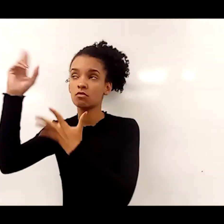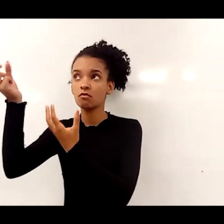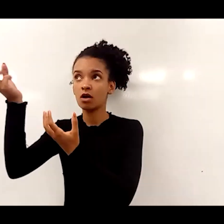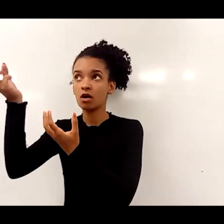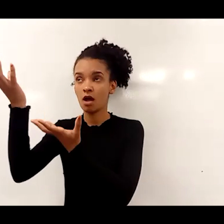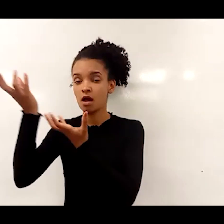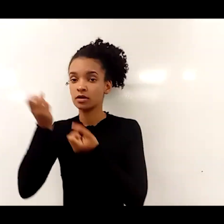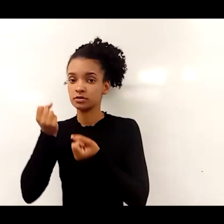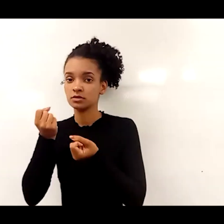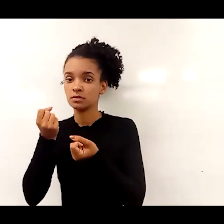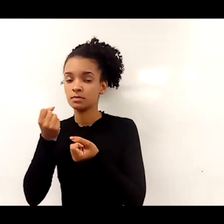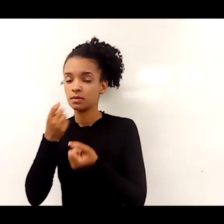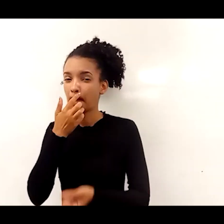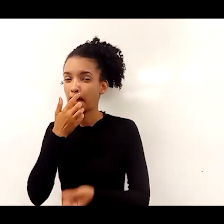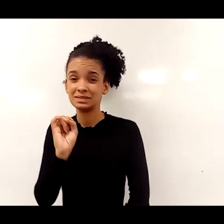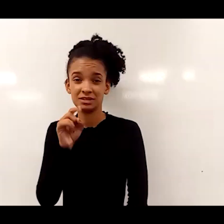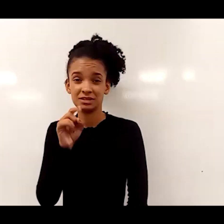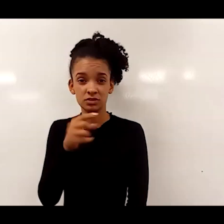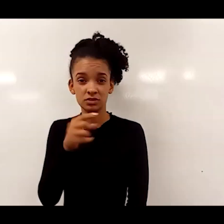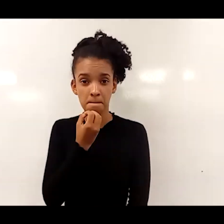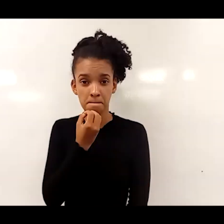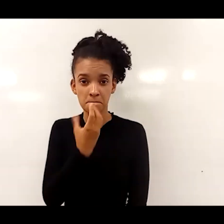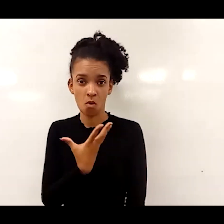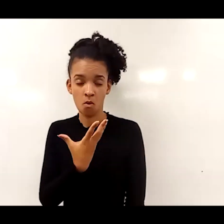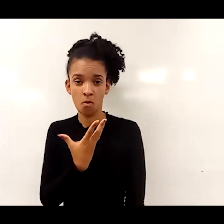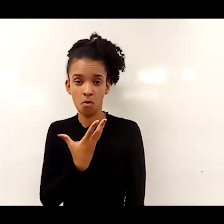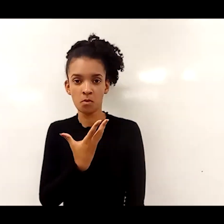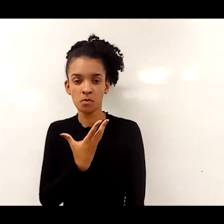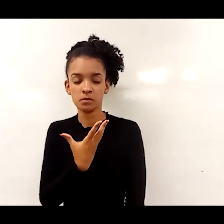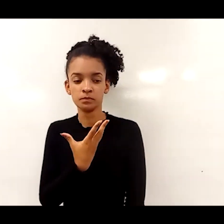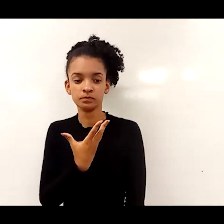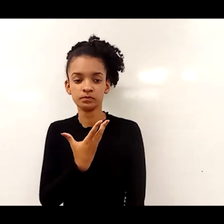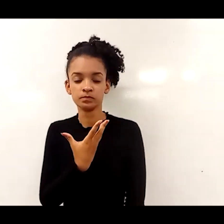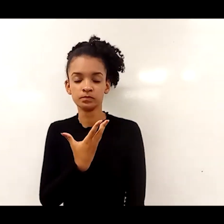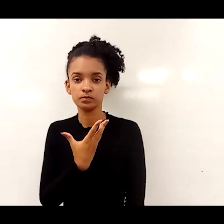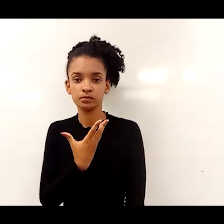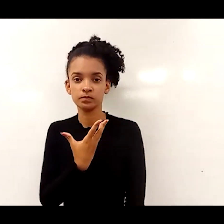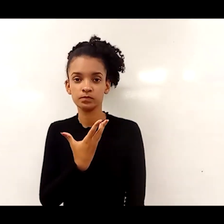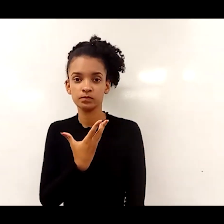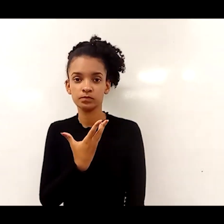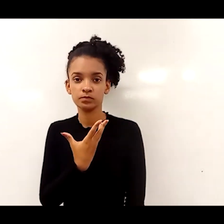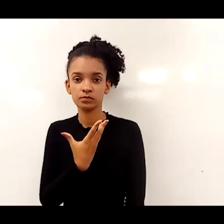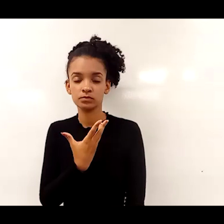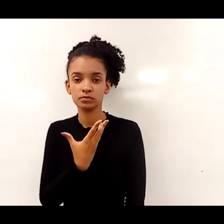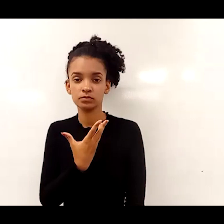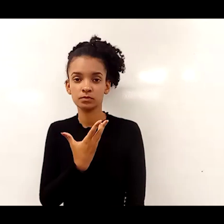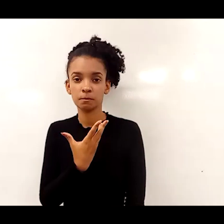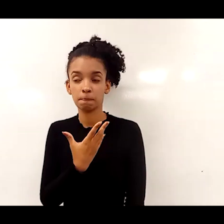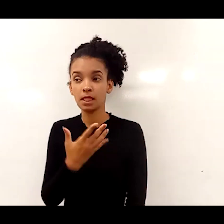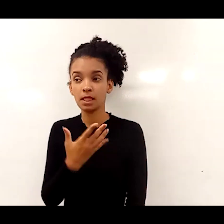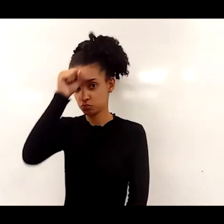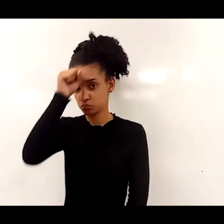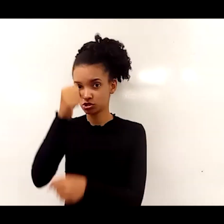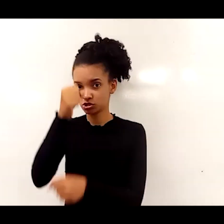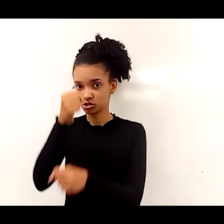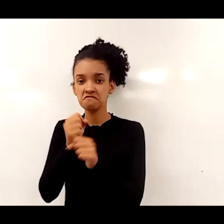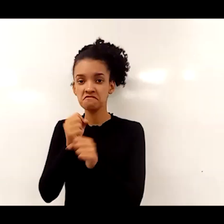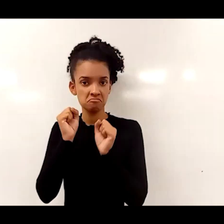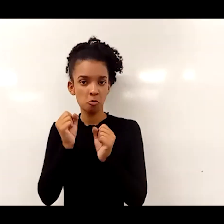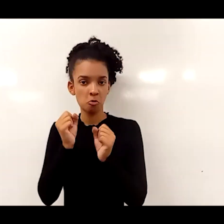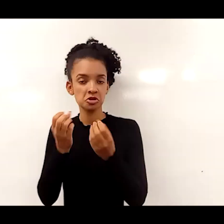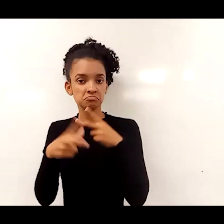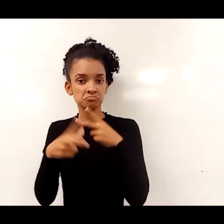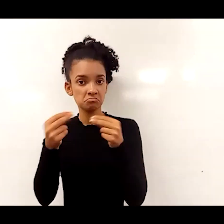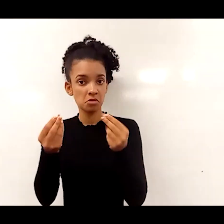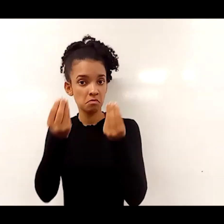bom funcionário, o seu chefe, o dono da empresa, pode te dar uma recompensa, mas você vai ter uma recompensa vinda